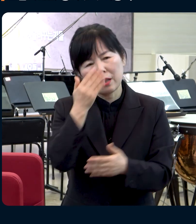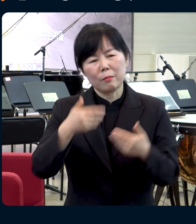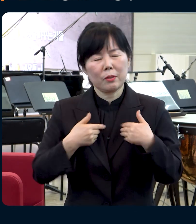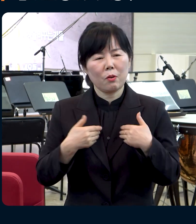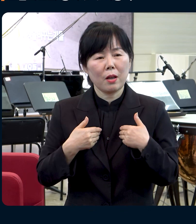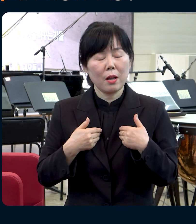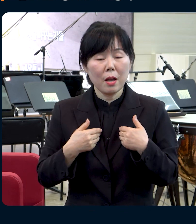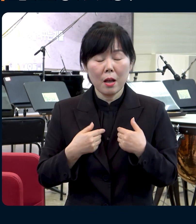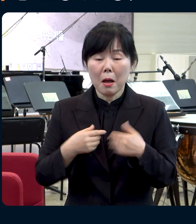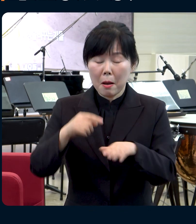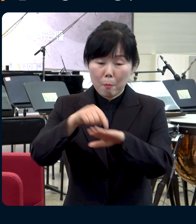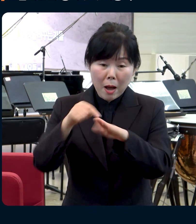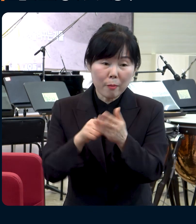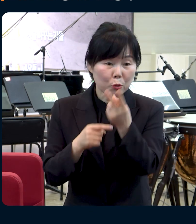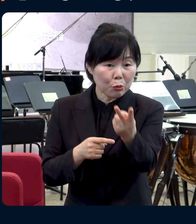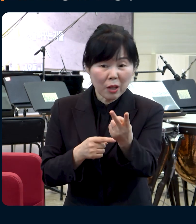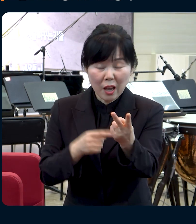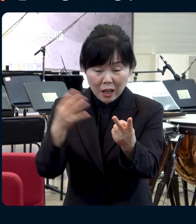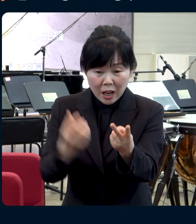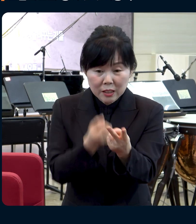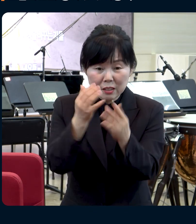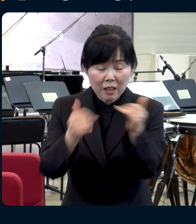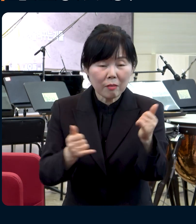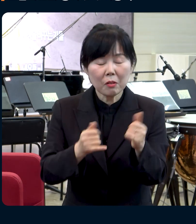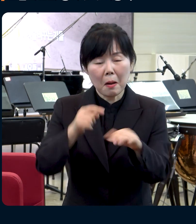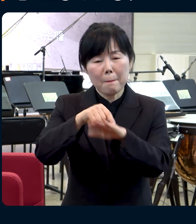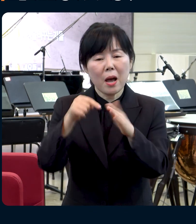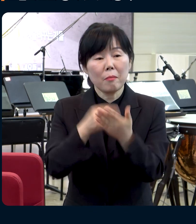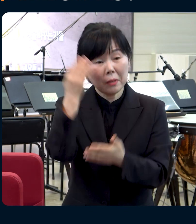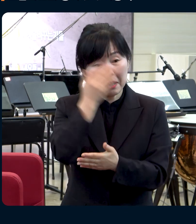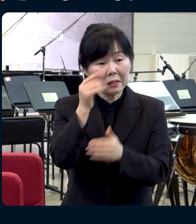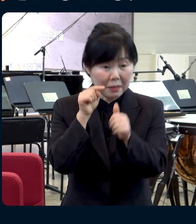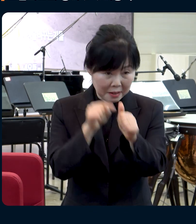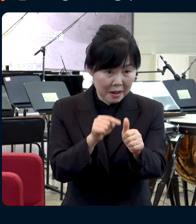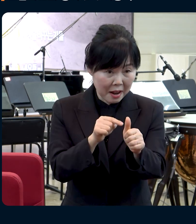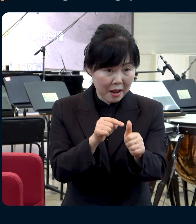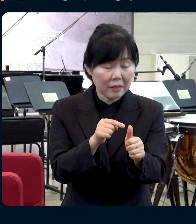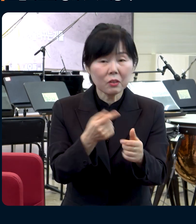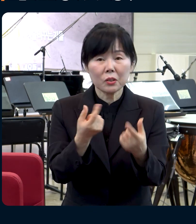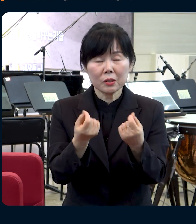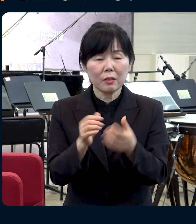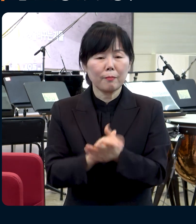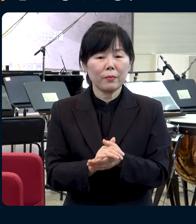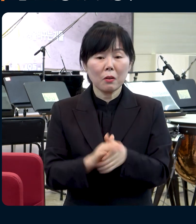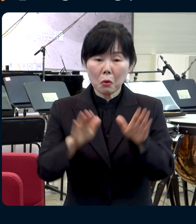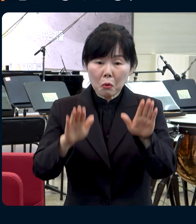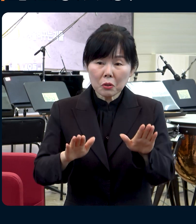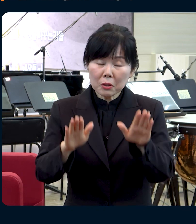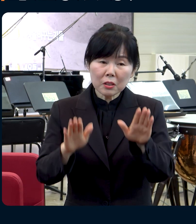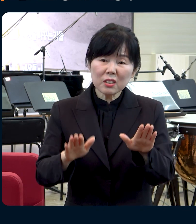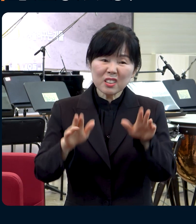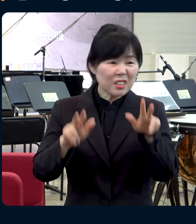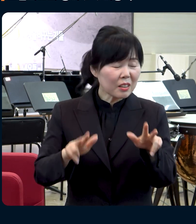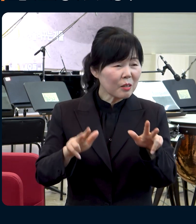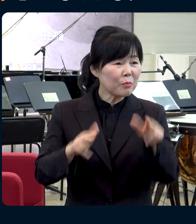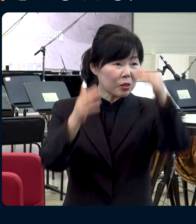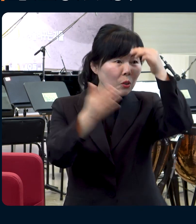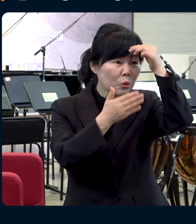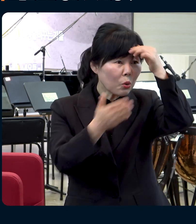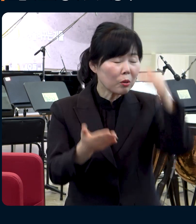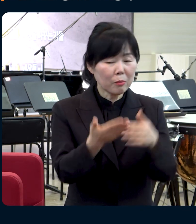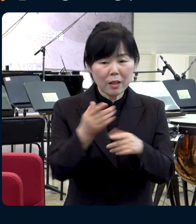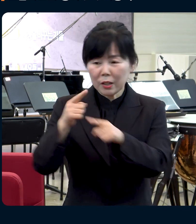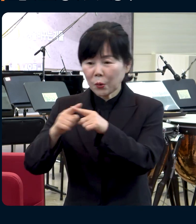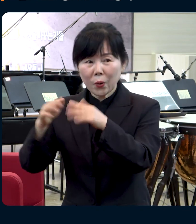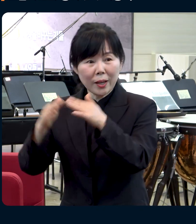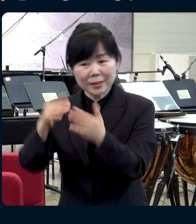자들아 마음을 성결케 하라라고 8절에서 말하고 있는데요, 이 말씀은 뭐냐? 오늘날의 성도들은요, 교회에서 삶을 할 때는